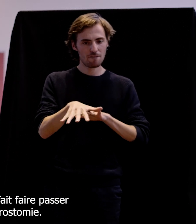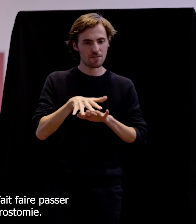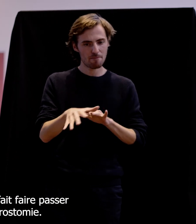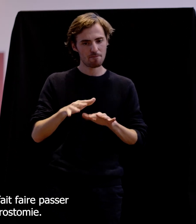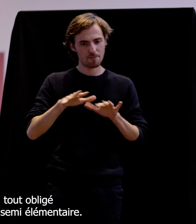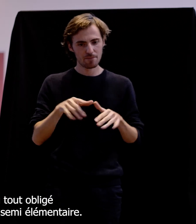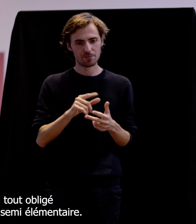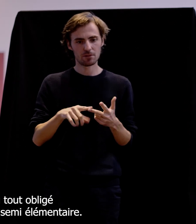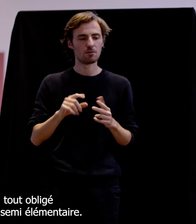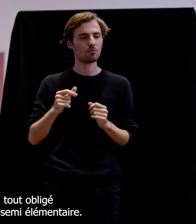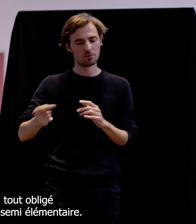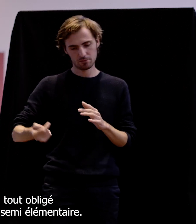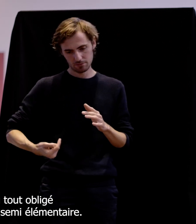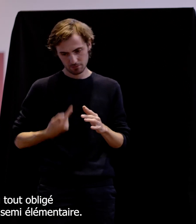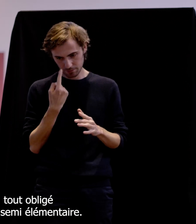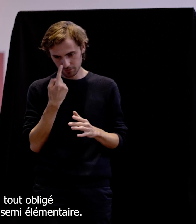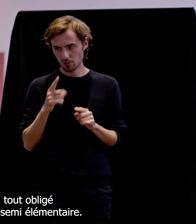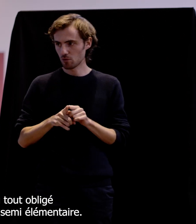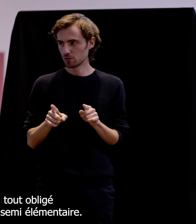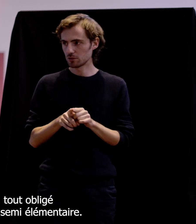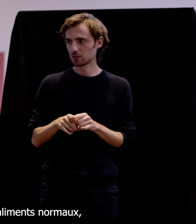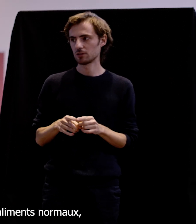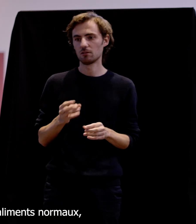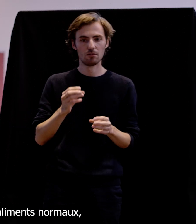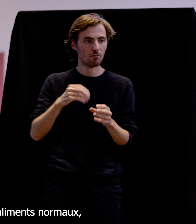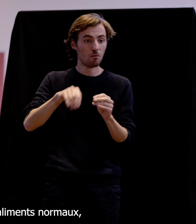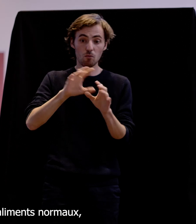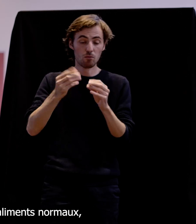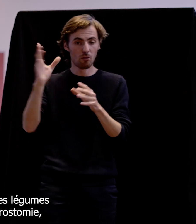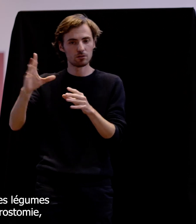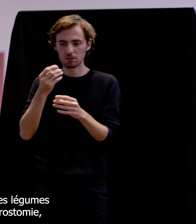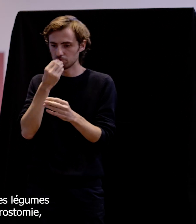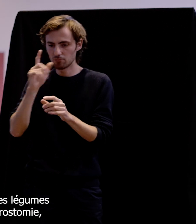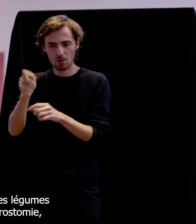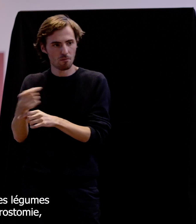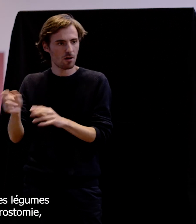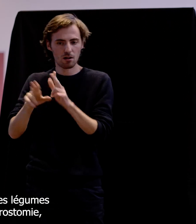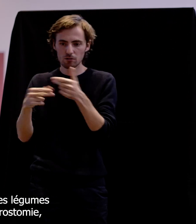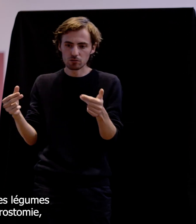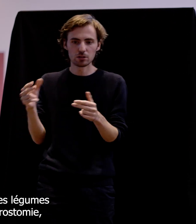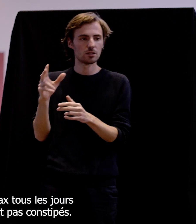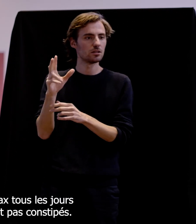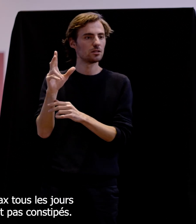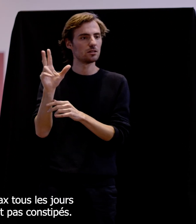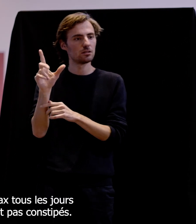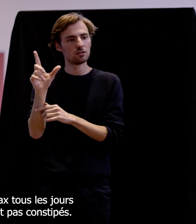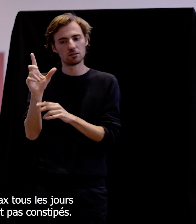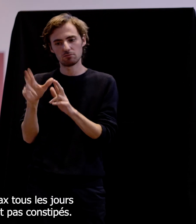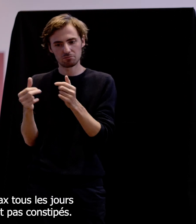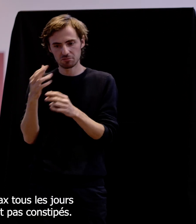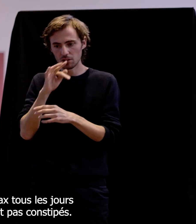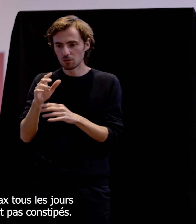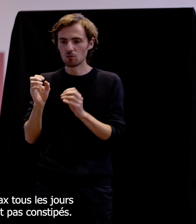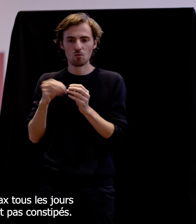fait passer par une gastrostomie. On n'est pas du tout obligé de donner un régime semi-élémentaire. On peut donner des aliments normaux, des fruits et des légumes par une gastrostomie. Leur donner du Forlax